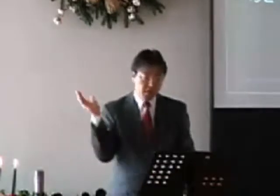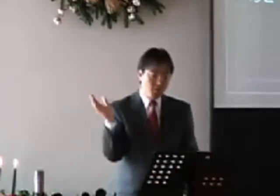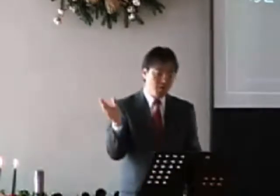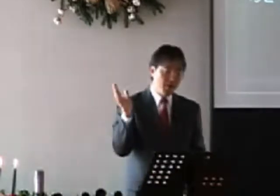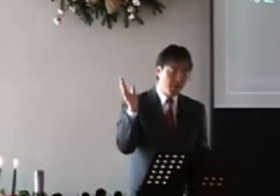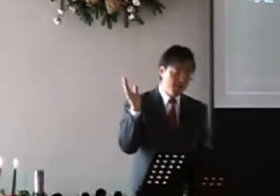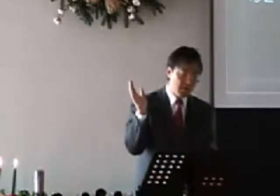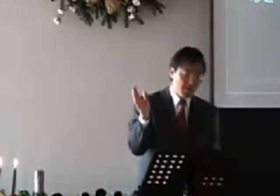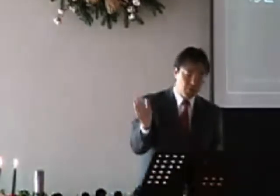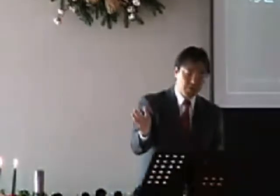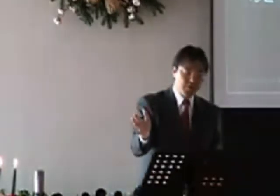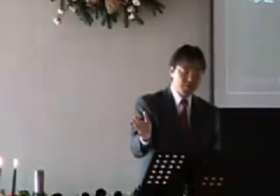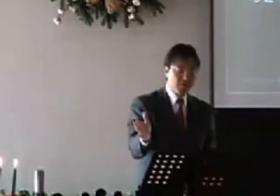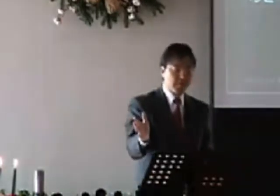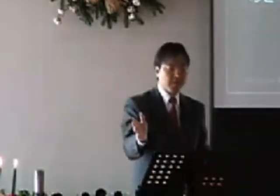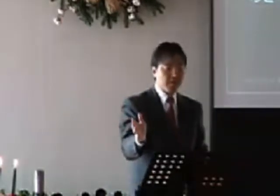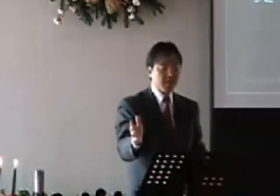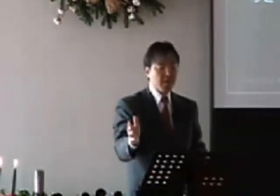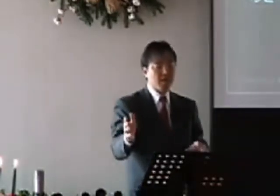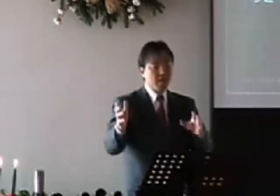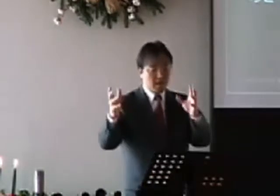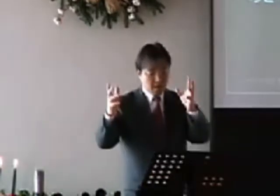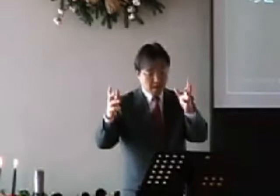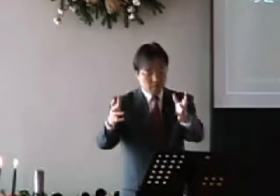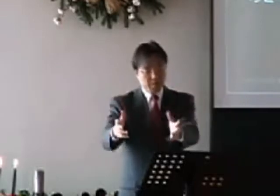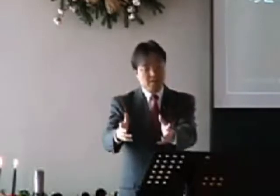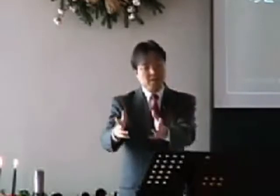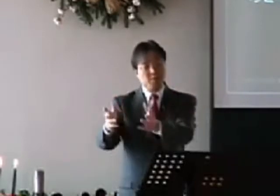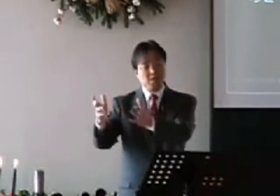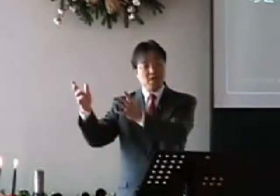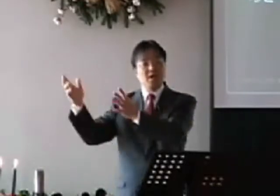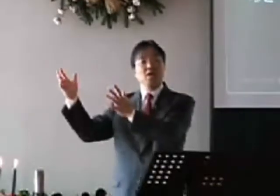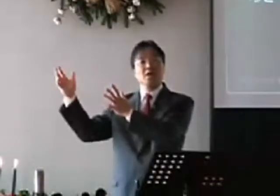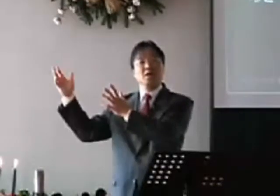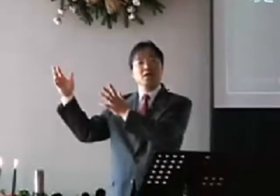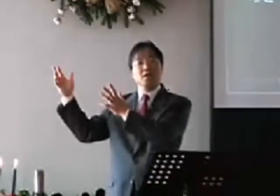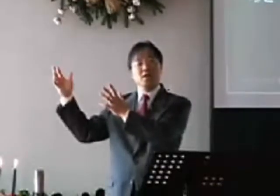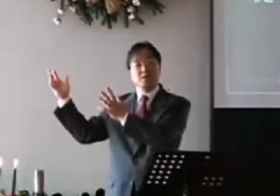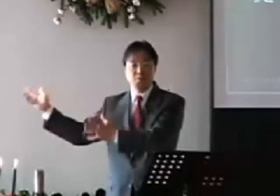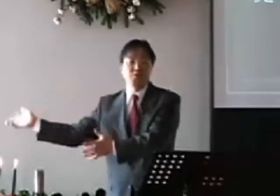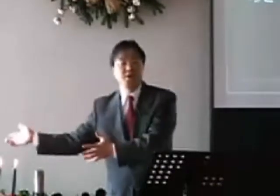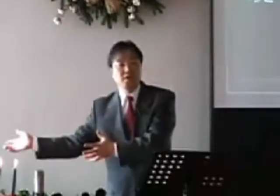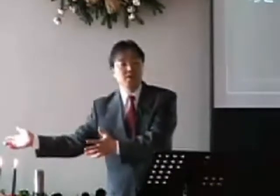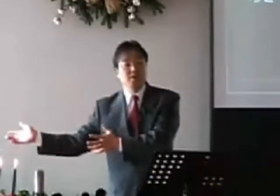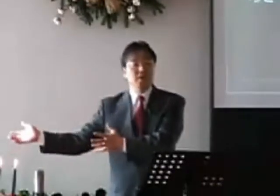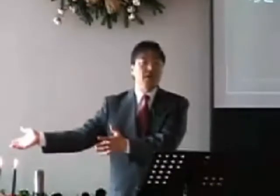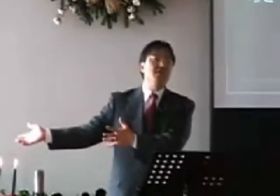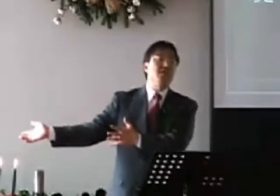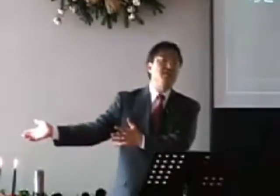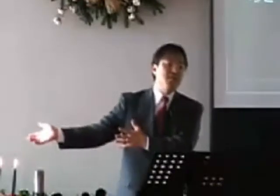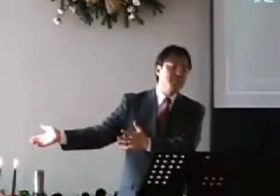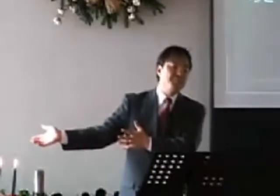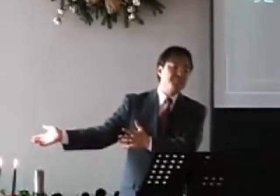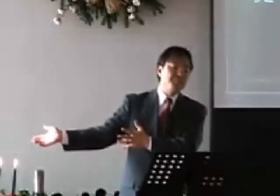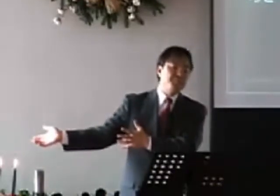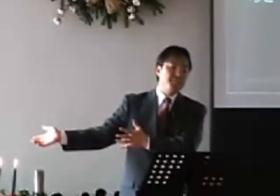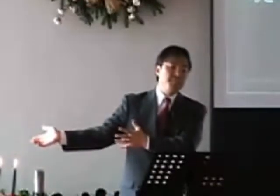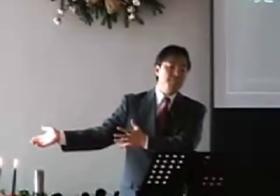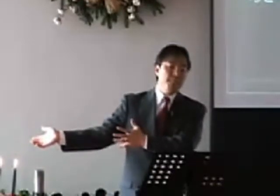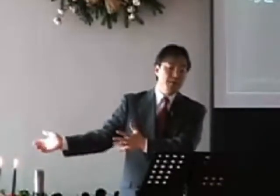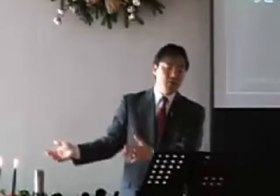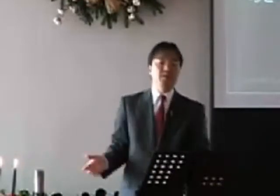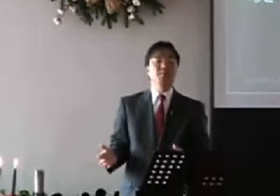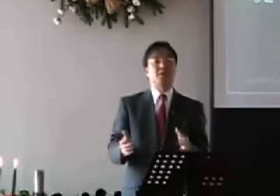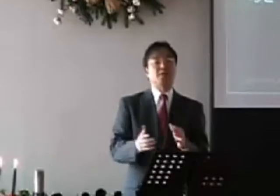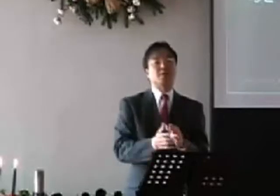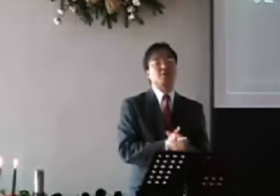ねえ、ひどいですね。でもその皆殺しになる寸前に神様は御使いをマリアとヨセフの